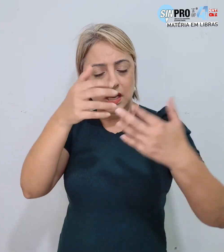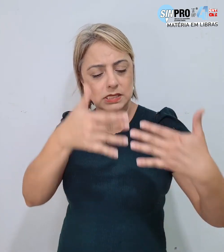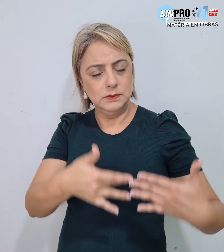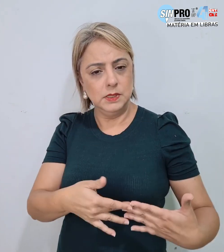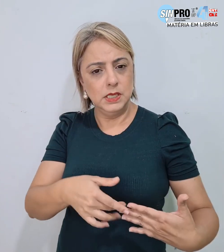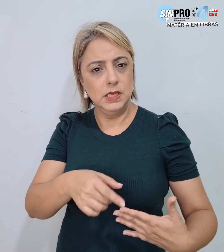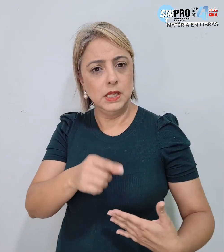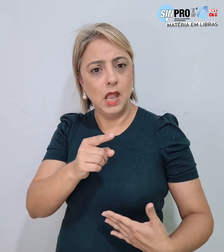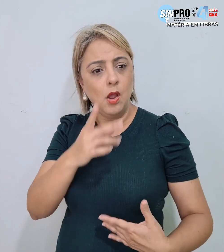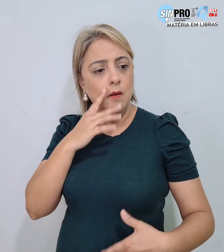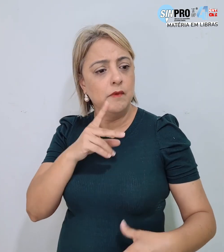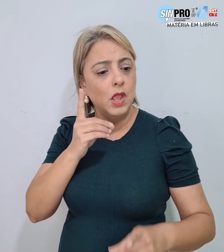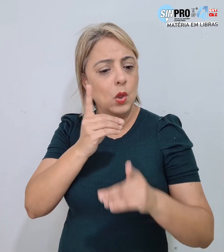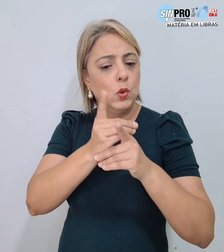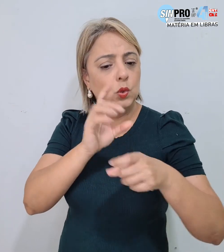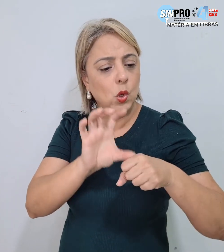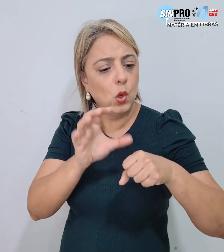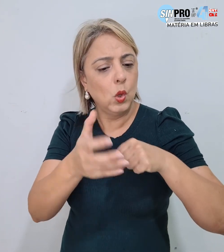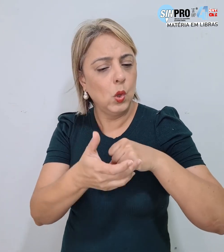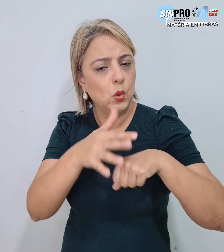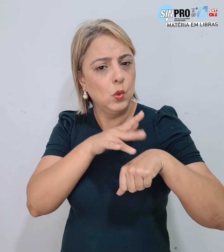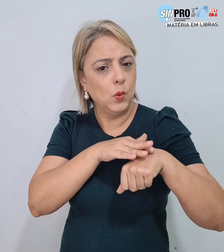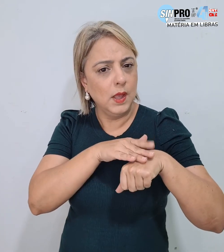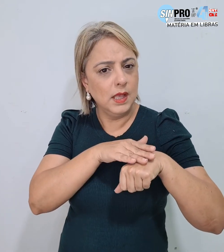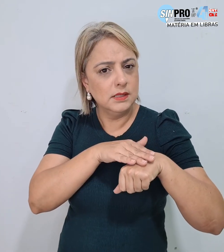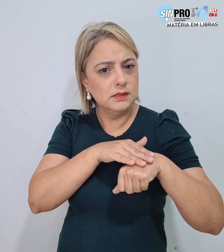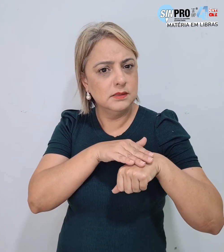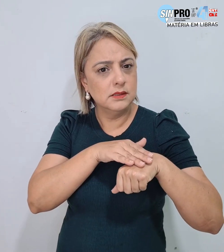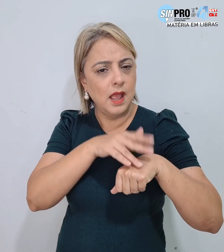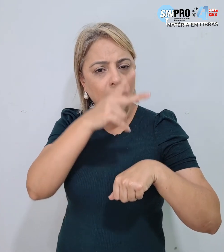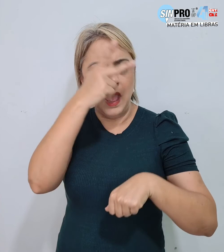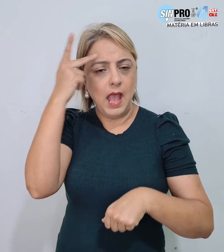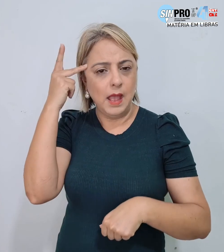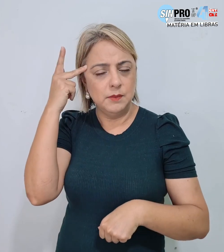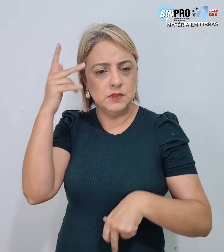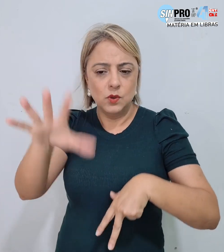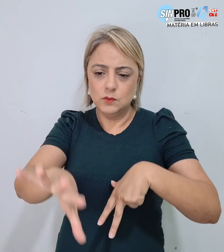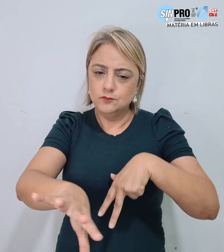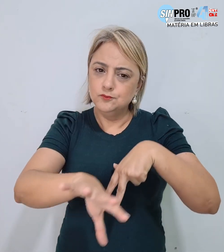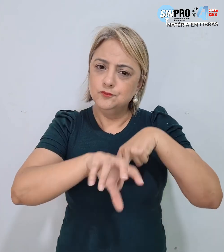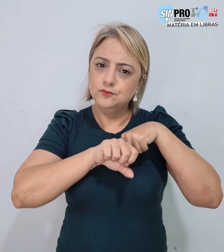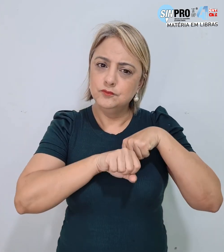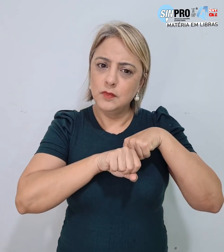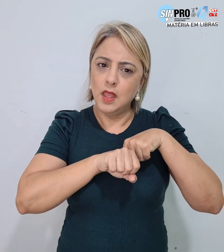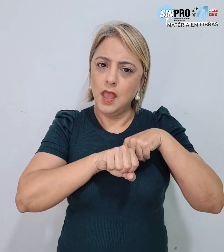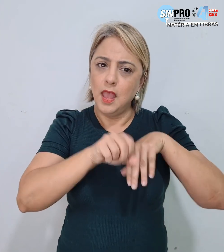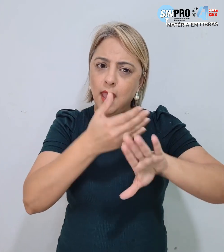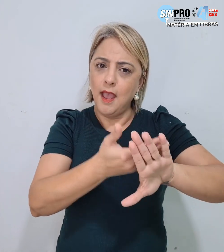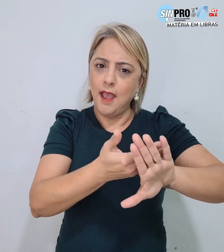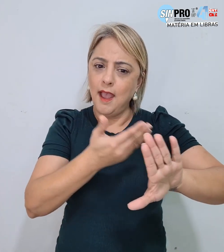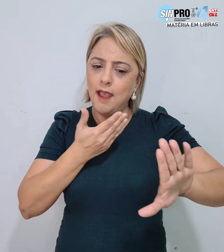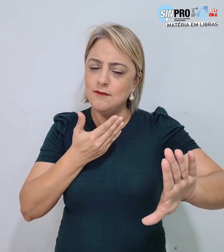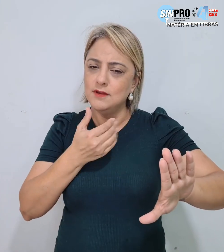é uma vez detectada a doença e a pessoa contaminada é afastada